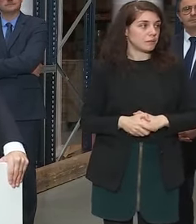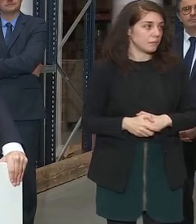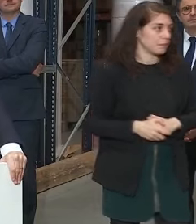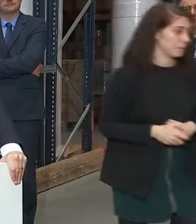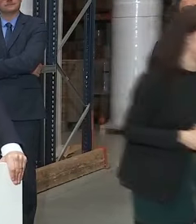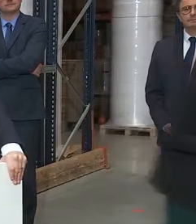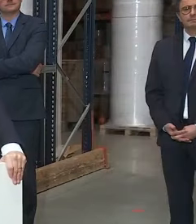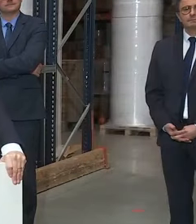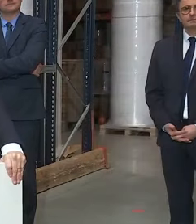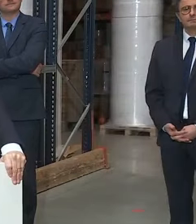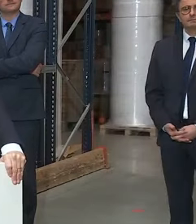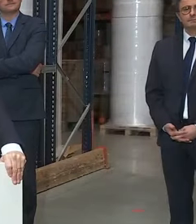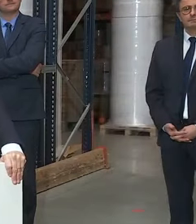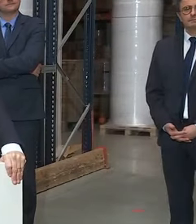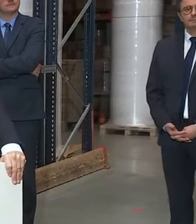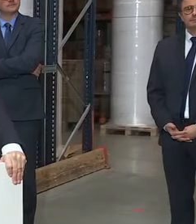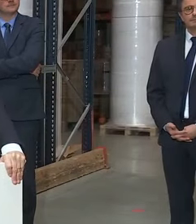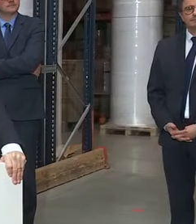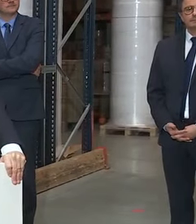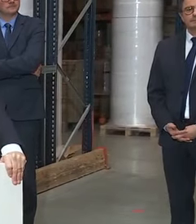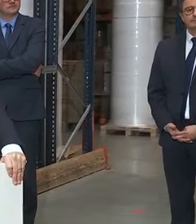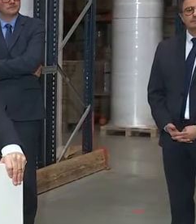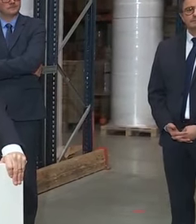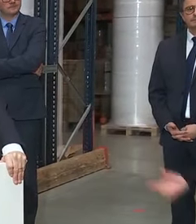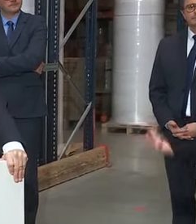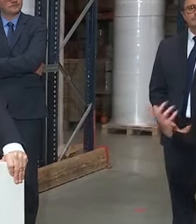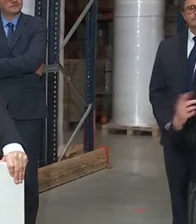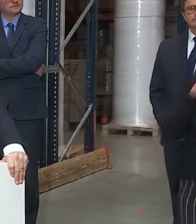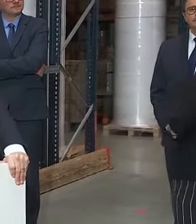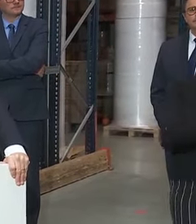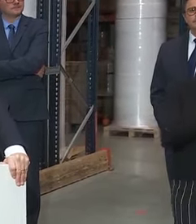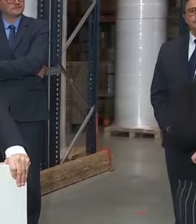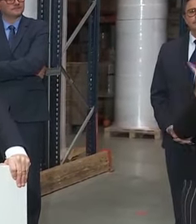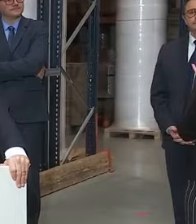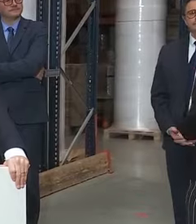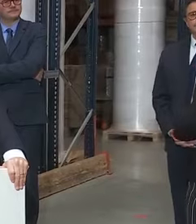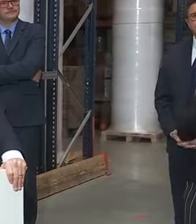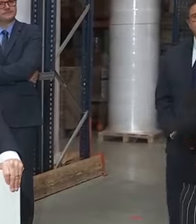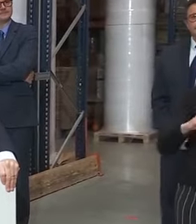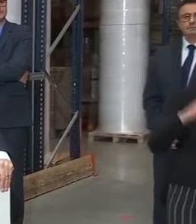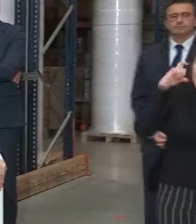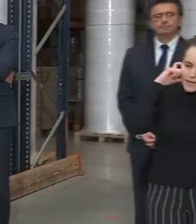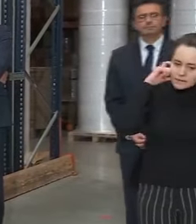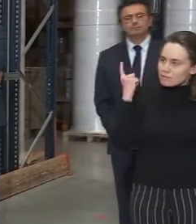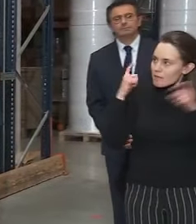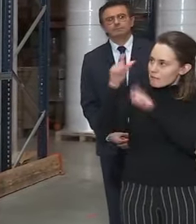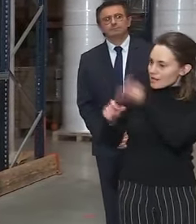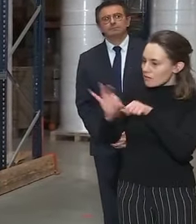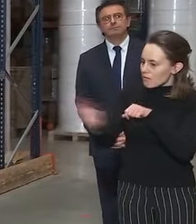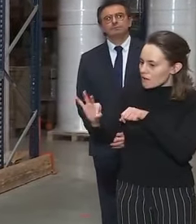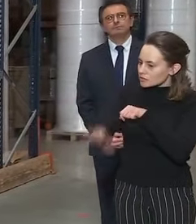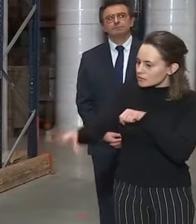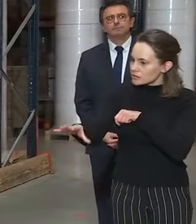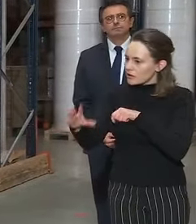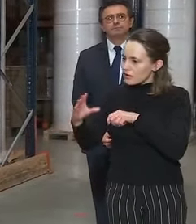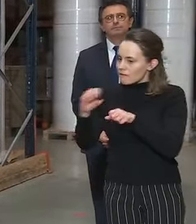toutes les professions qui sont au contact et qui attendent des masques, mais en fait tous les Français sont en contact du virus. Si demain il y avait suffisamment de masques pour tout le monde, est-ce qu'on changerait de